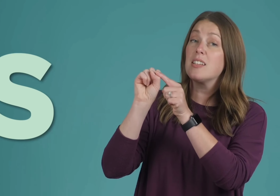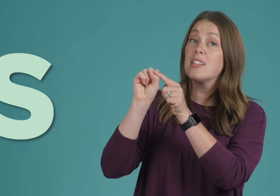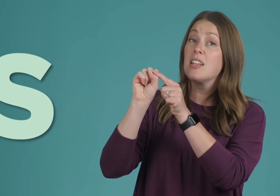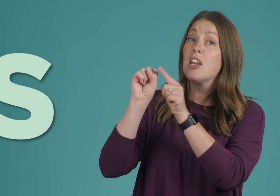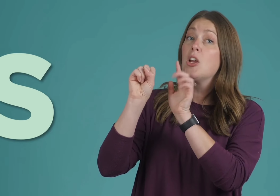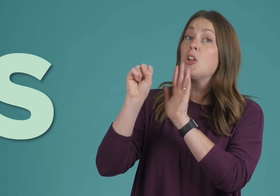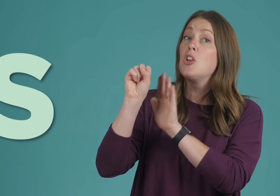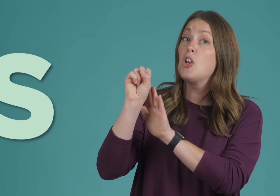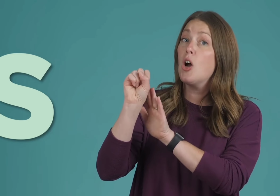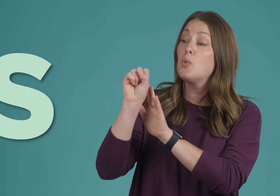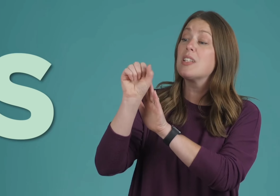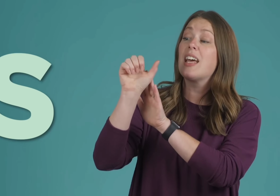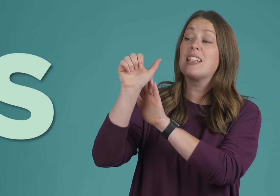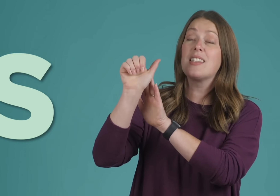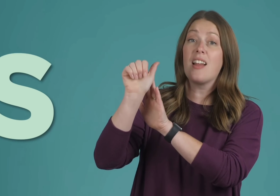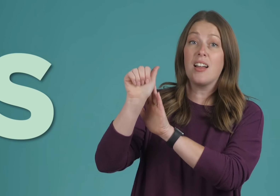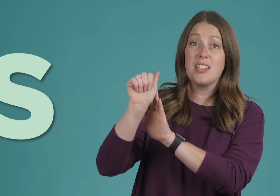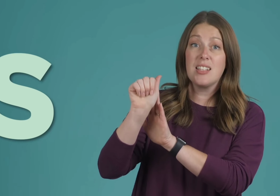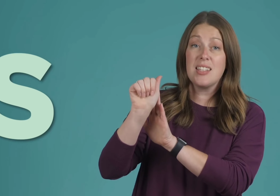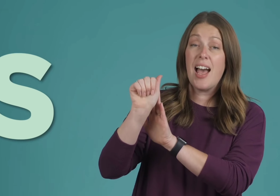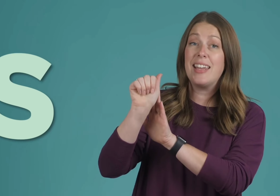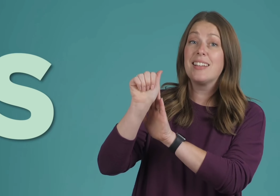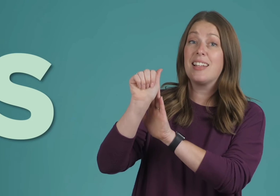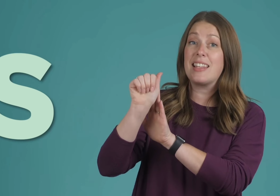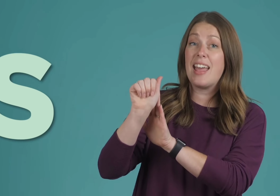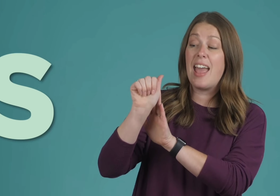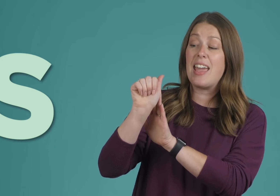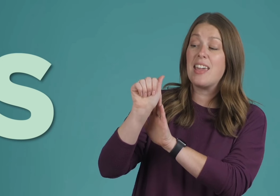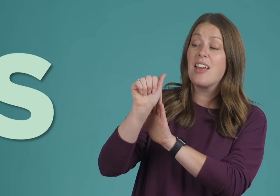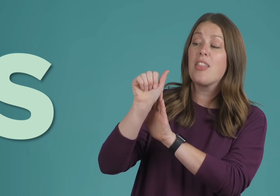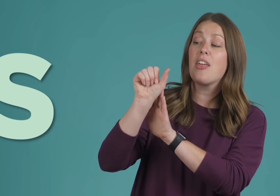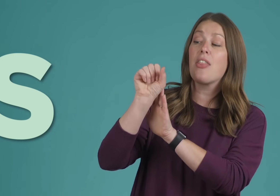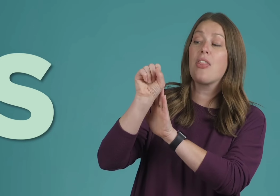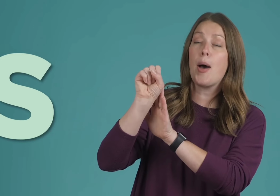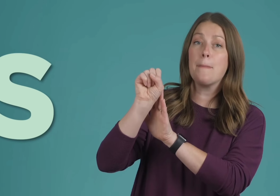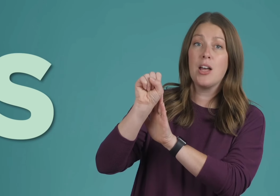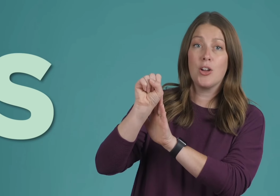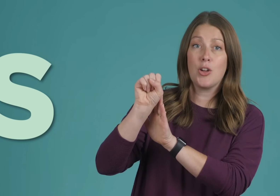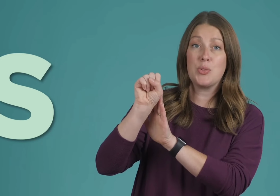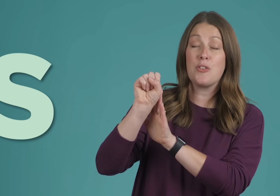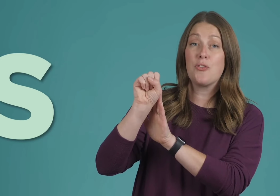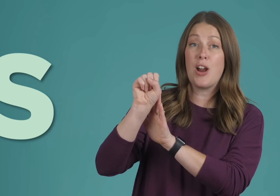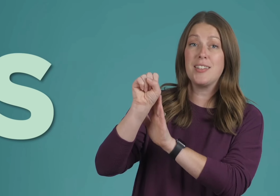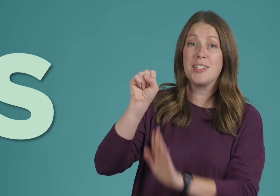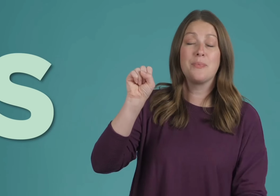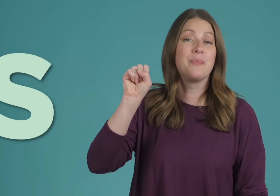S. Ẹ máa ká ìka yín tán. Àtàpàkò máa wà ní orí àwọn ìka yín. Thumb goes in front.